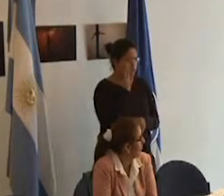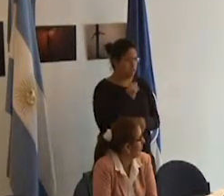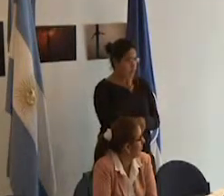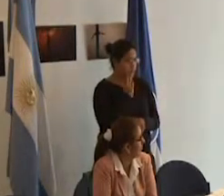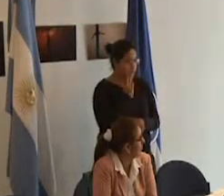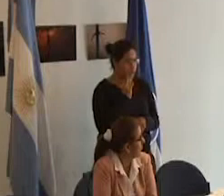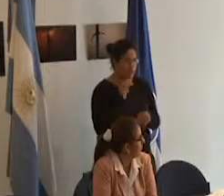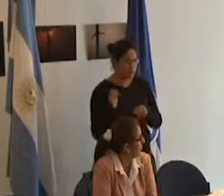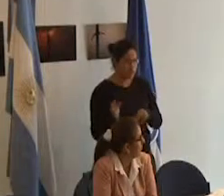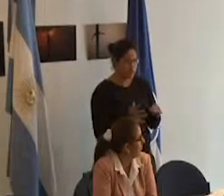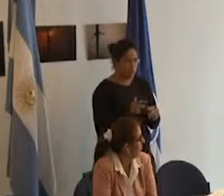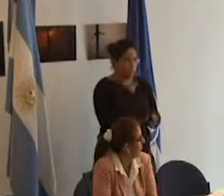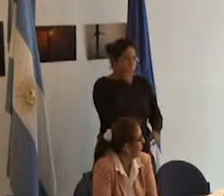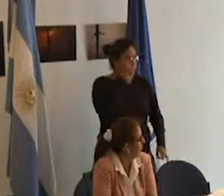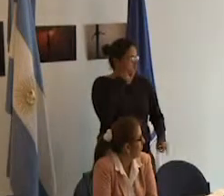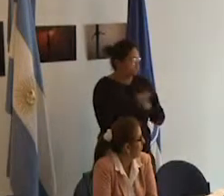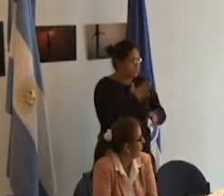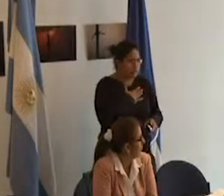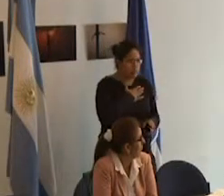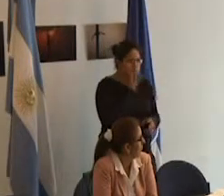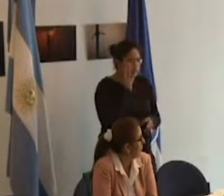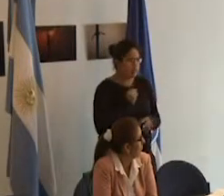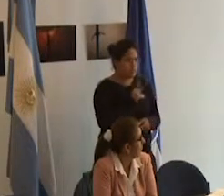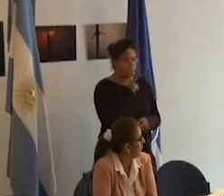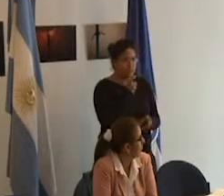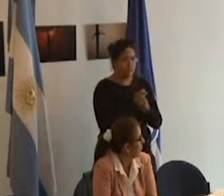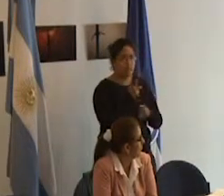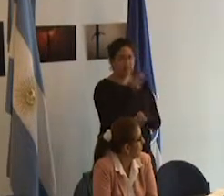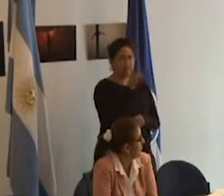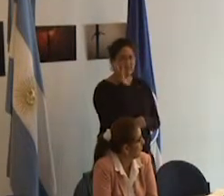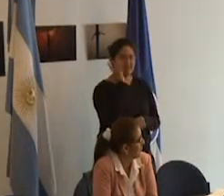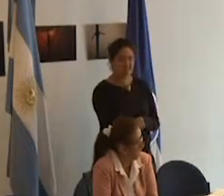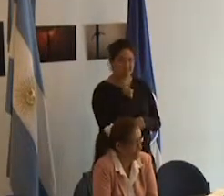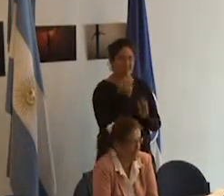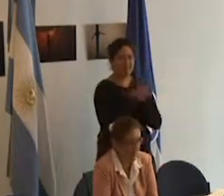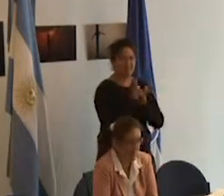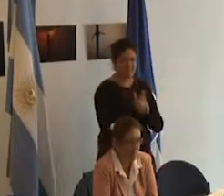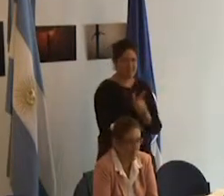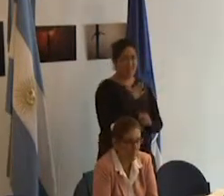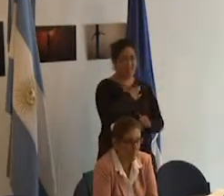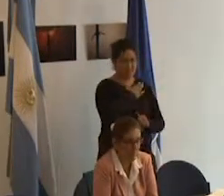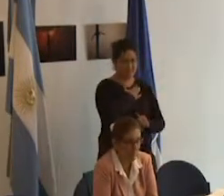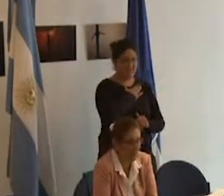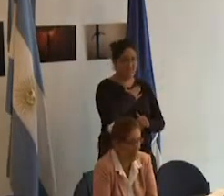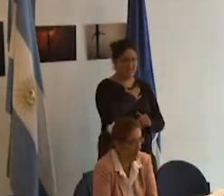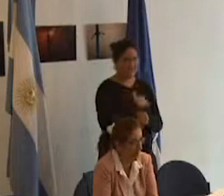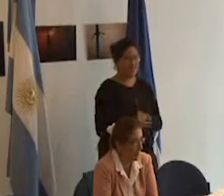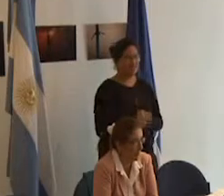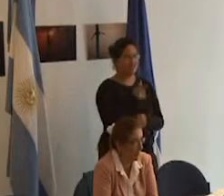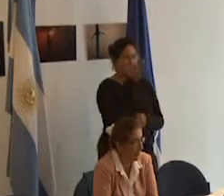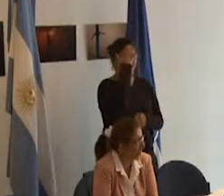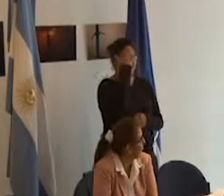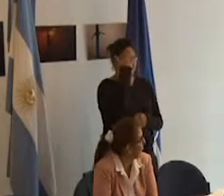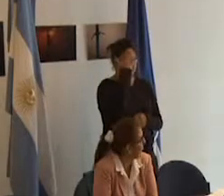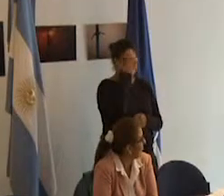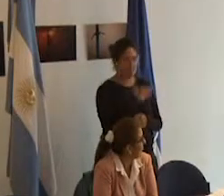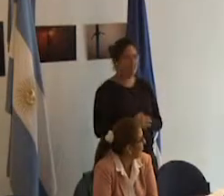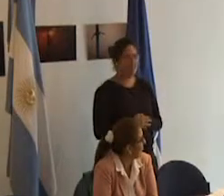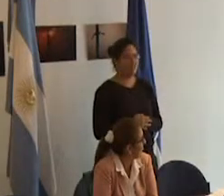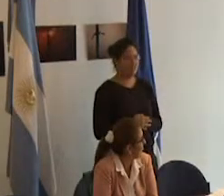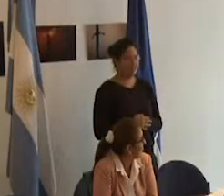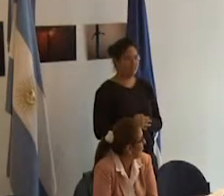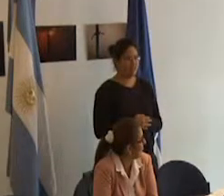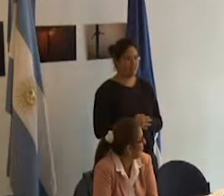educativa más difícil que yo he tenido, ¿no? Daniel fue estudiante mío y sabe de